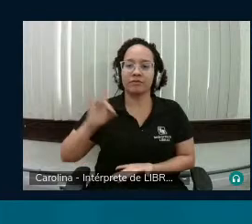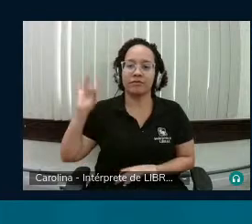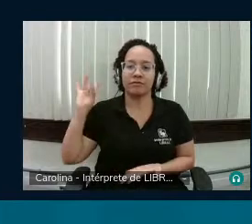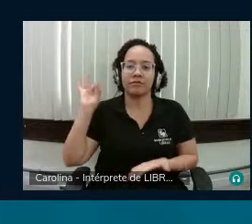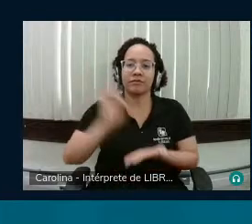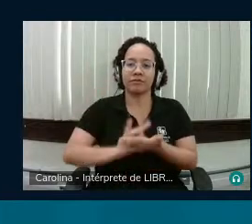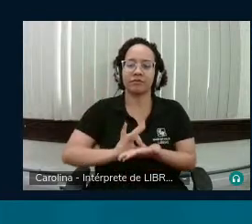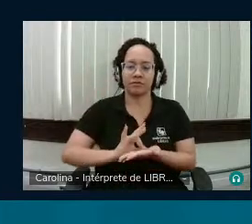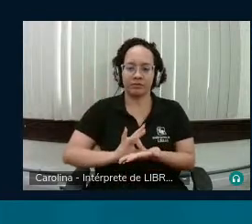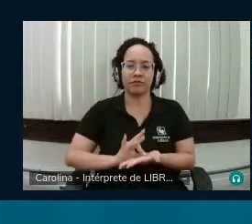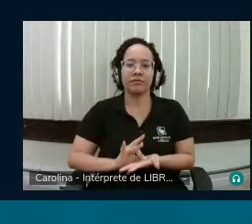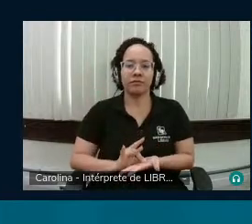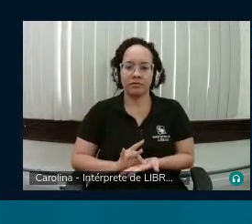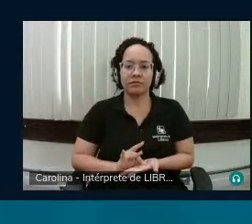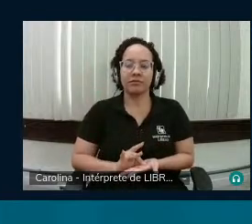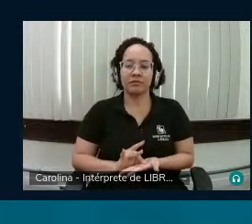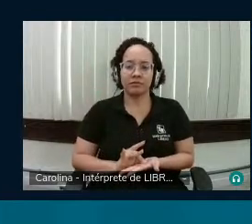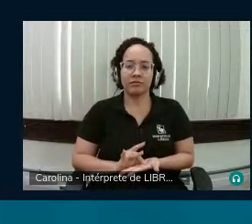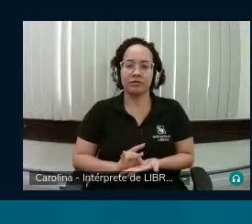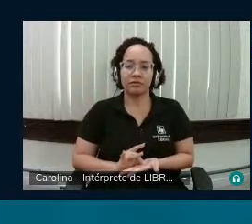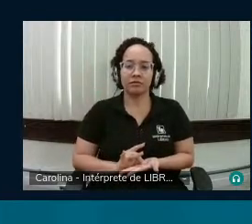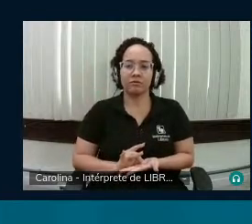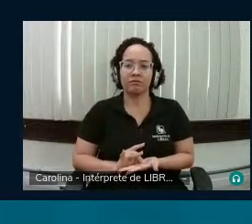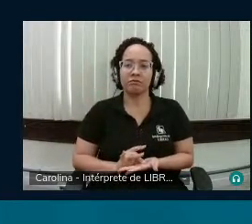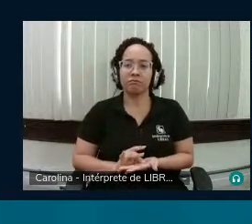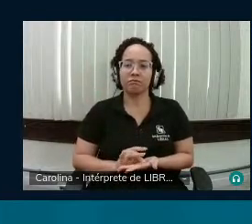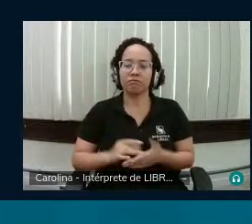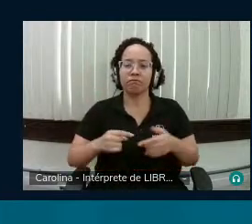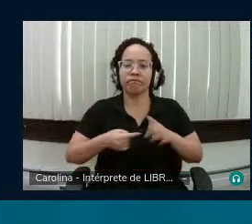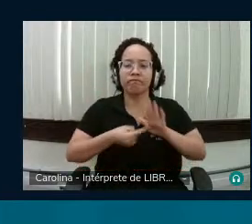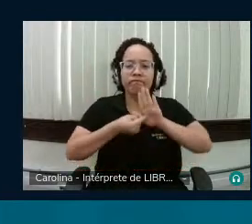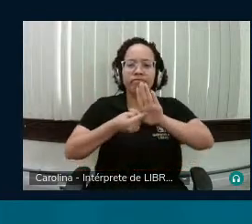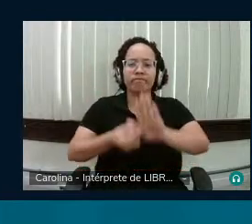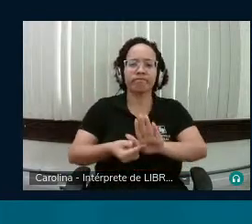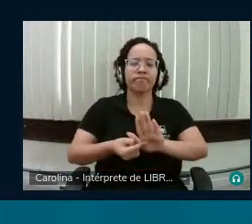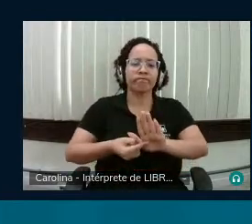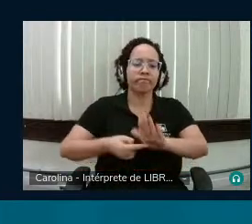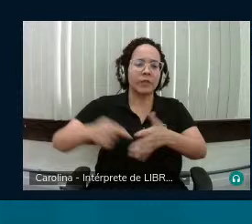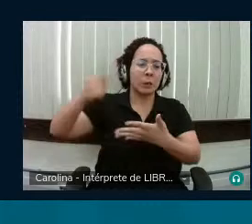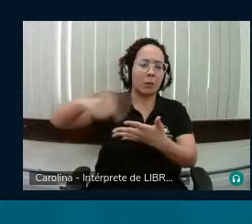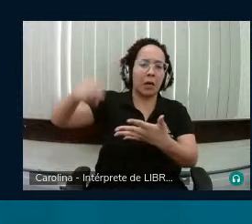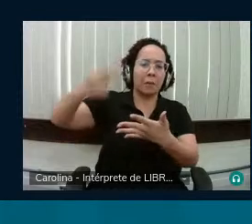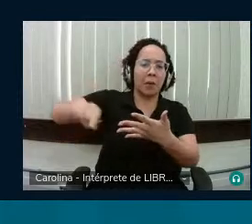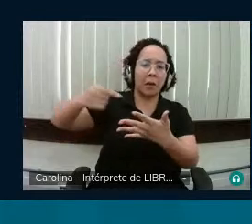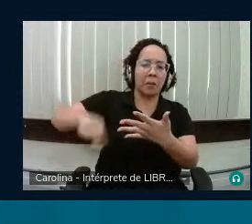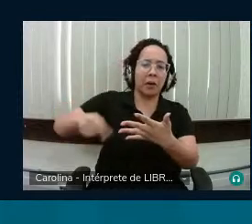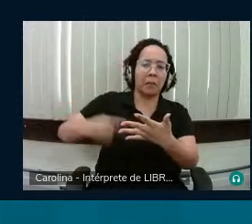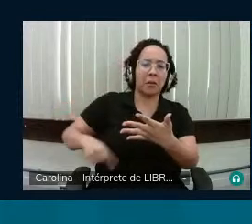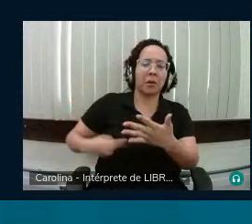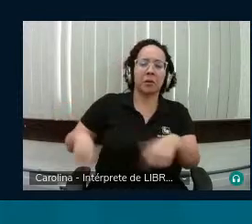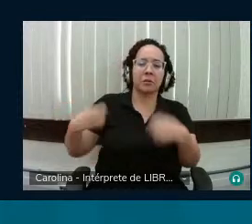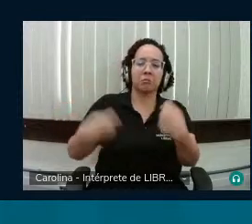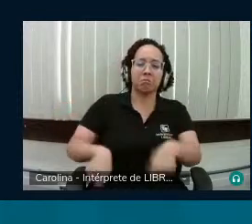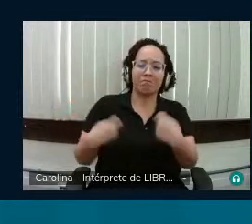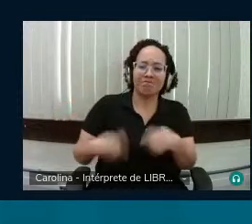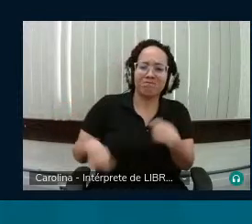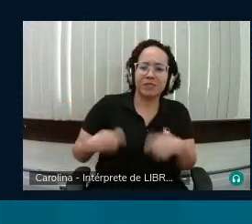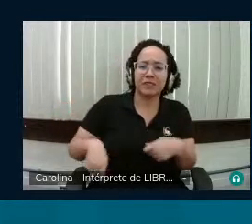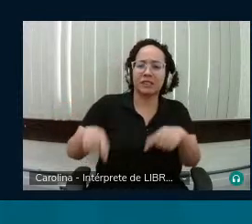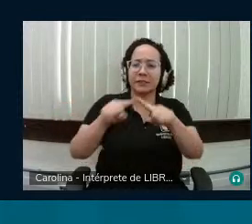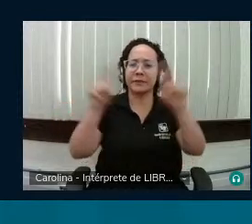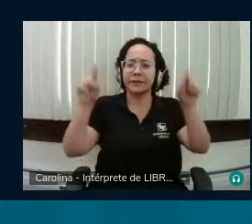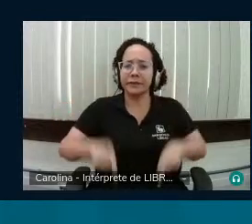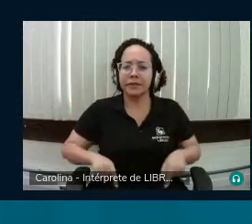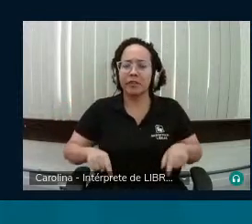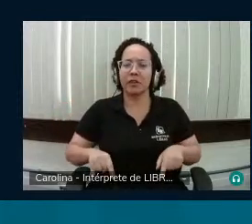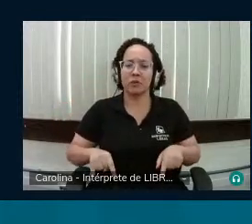pode ter a possibilidade de expressão e, se for o caso, da expressão, né,